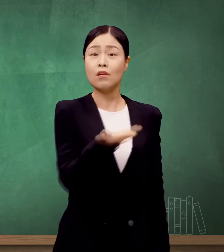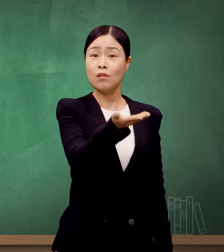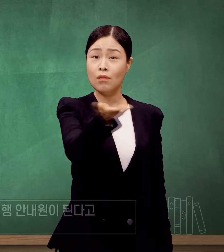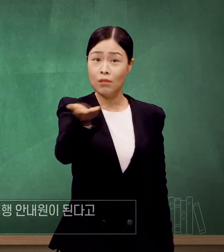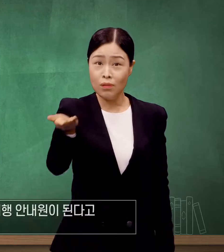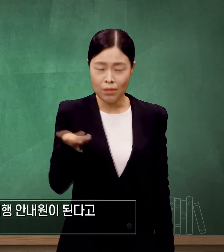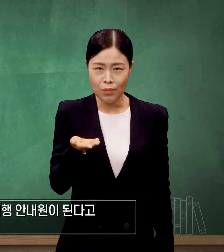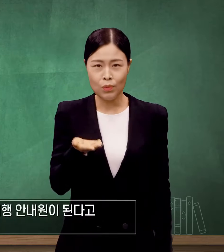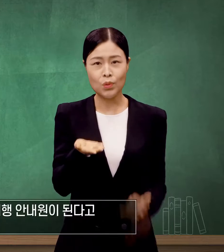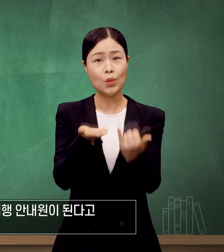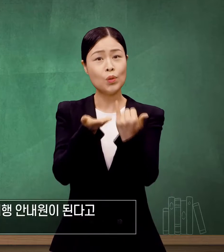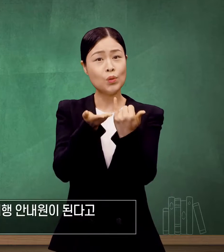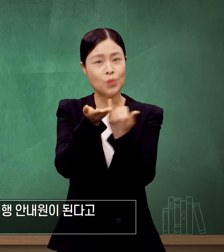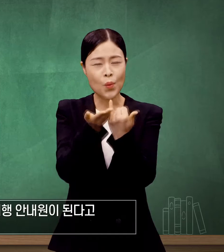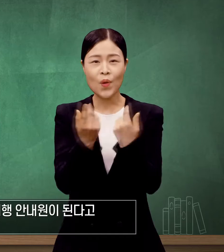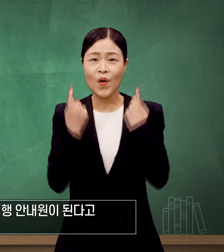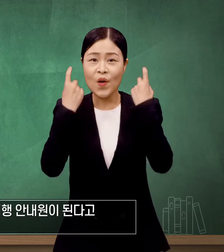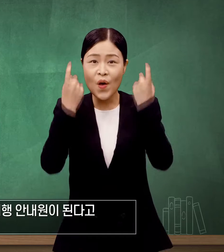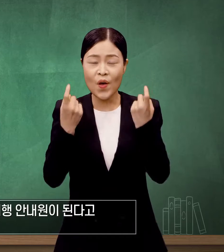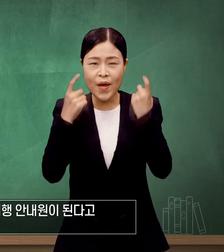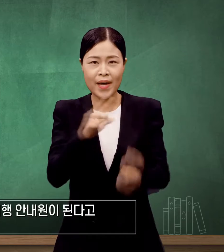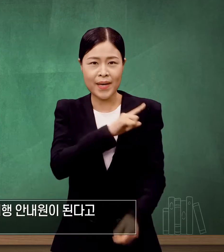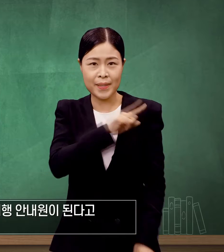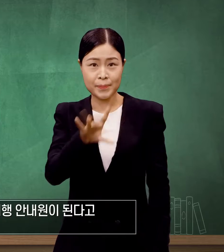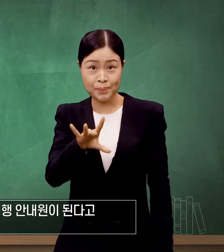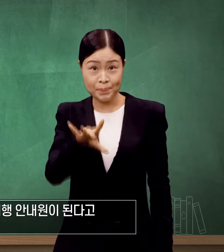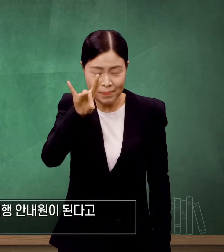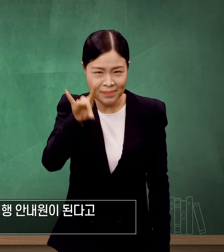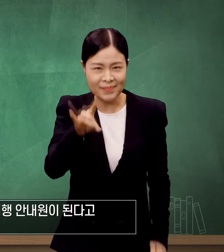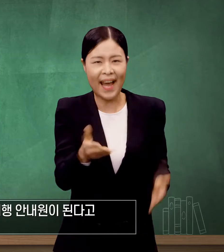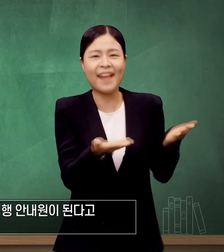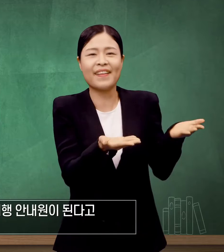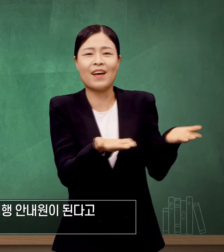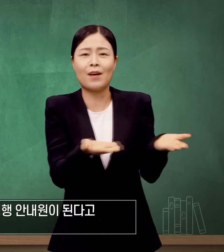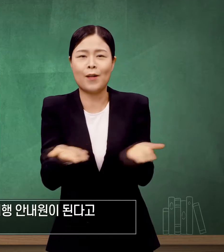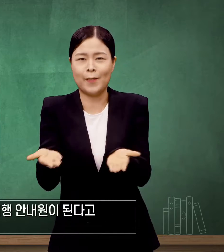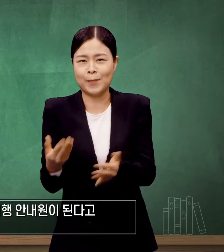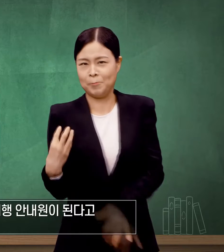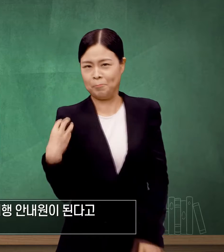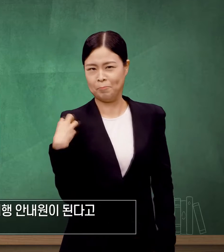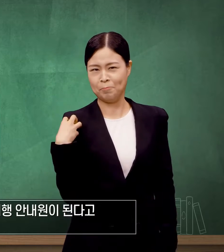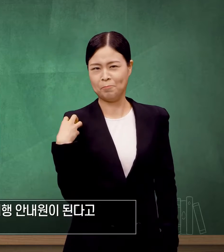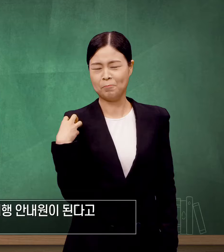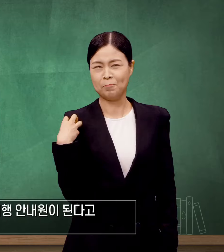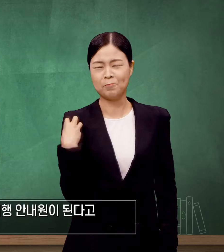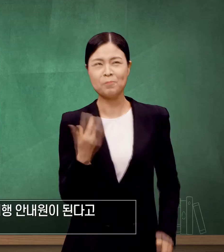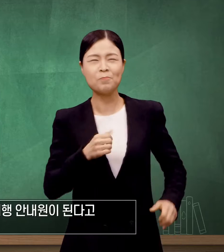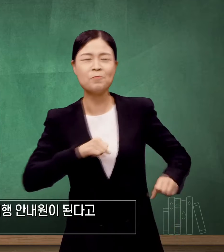먼저 여러분이 독도 여행 안내원이 된다고 상상해봅시다